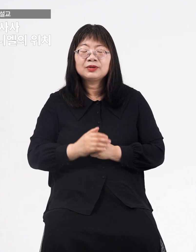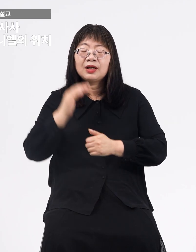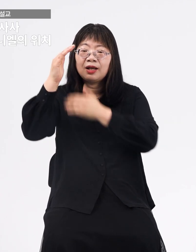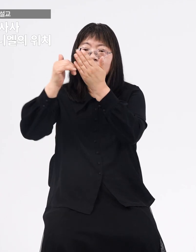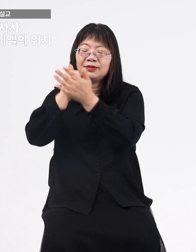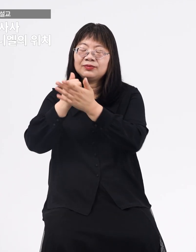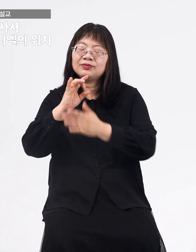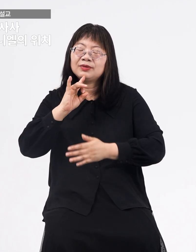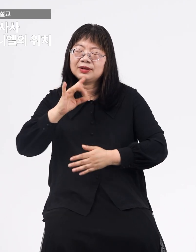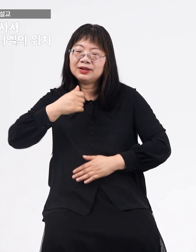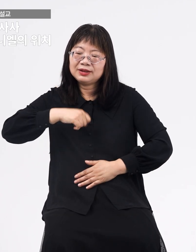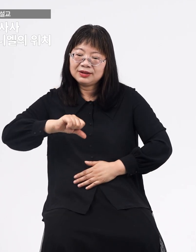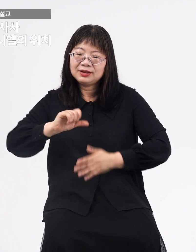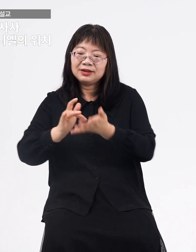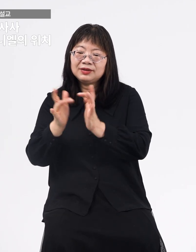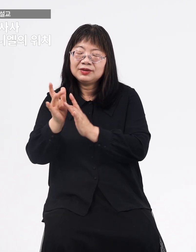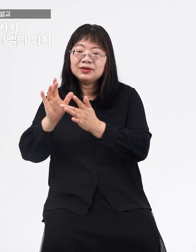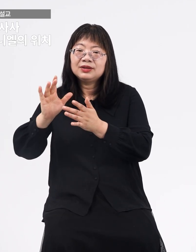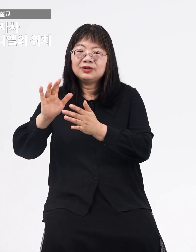독생자를 내놓으셨다는 것은